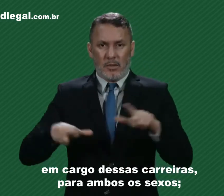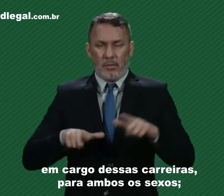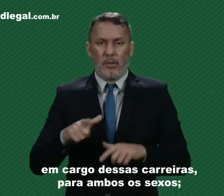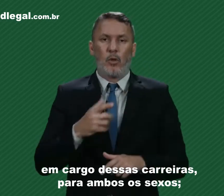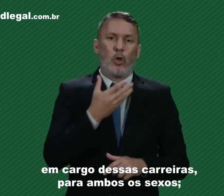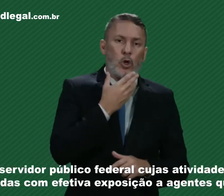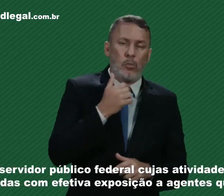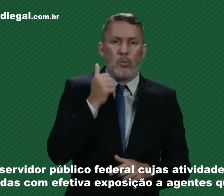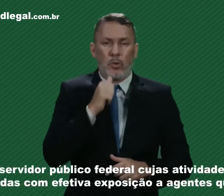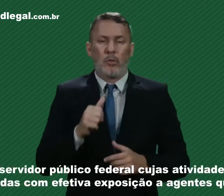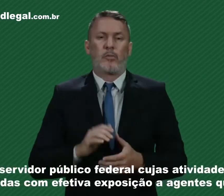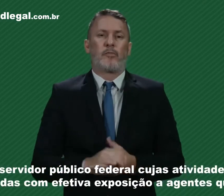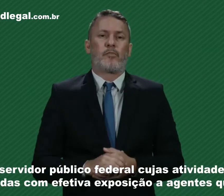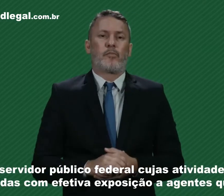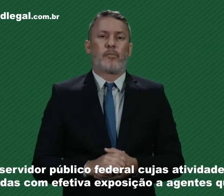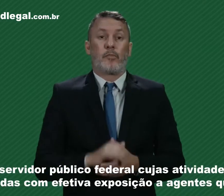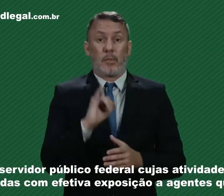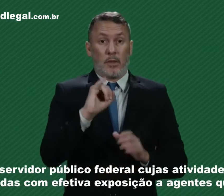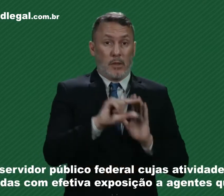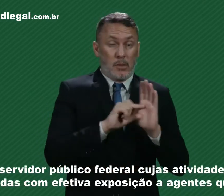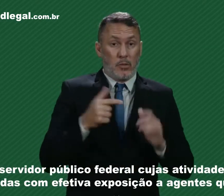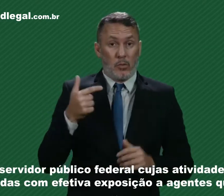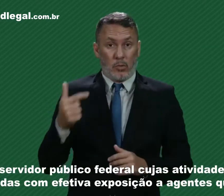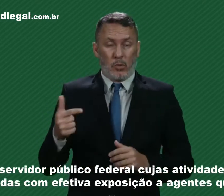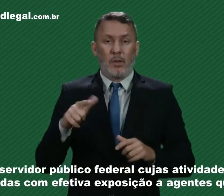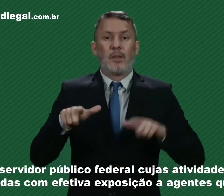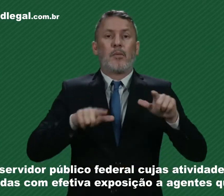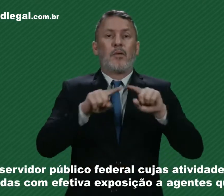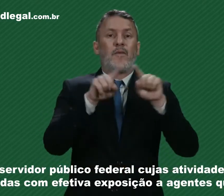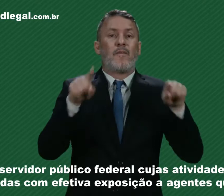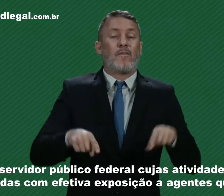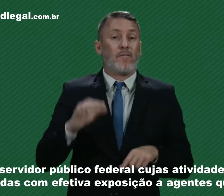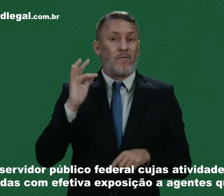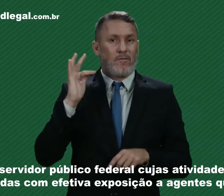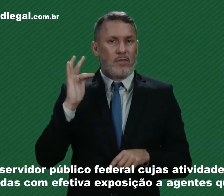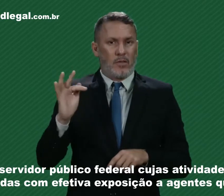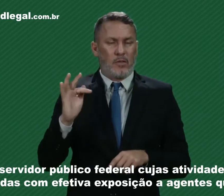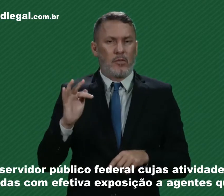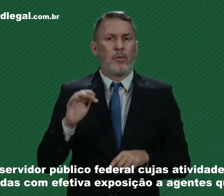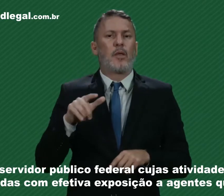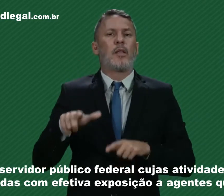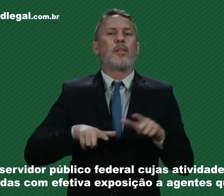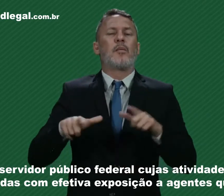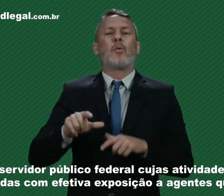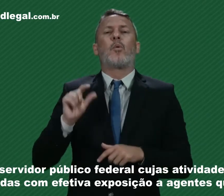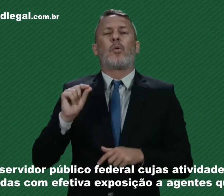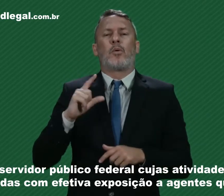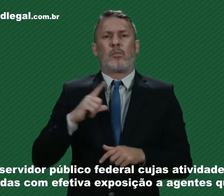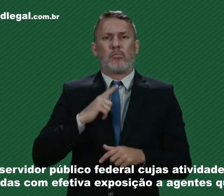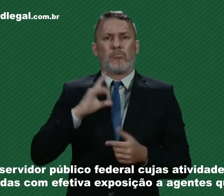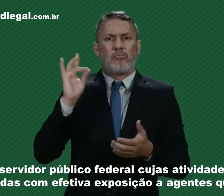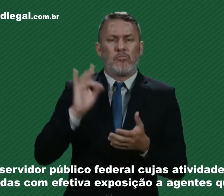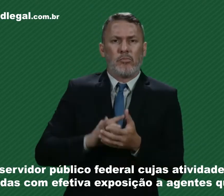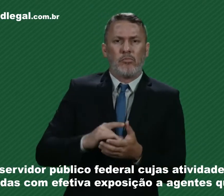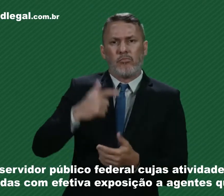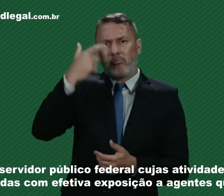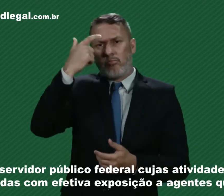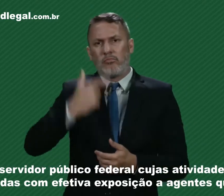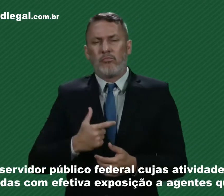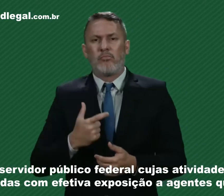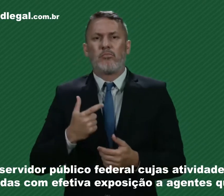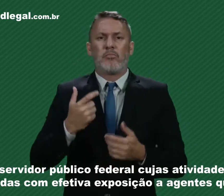ambos os sexos. Inciso 2. O servidor público federal cujas atividades sejam exercidas com